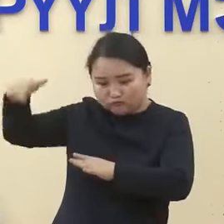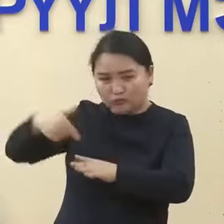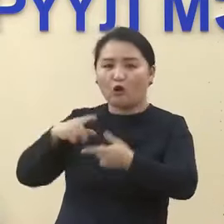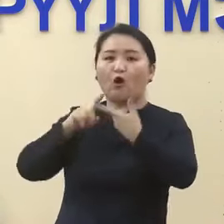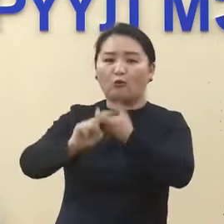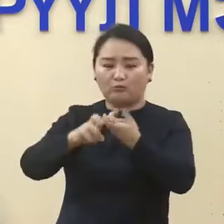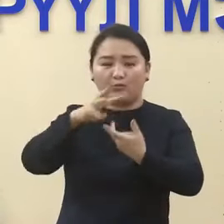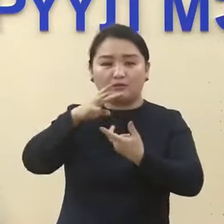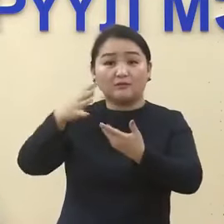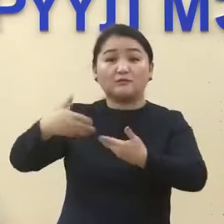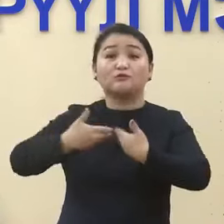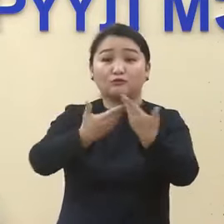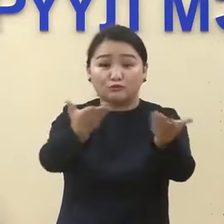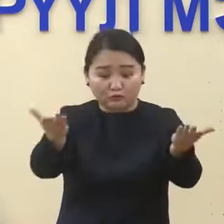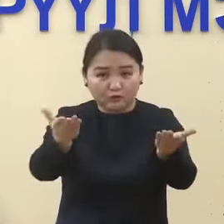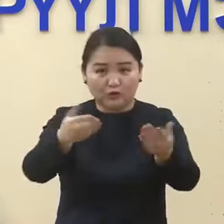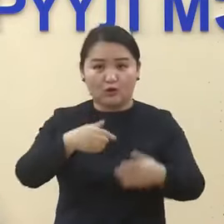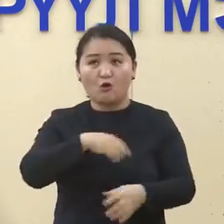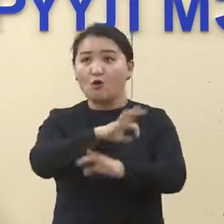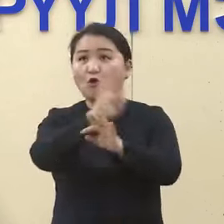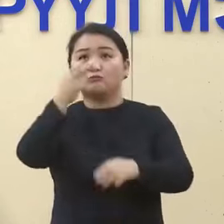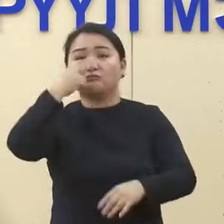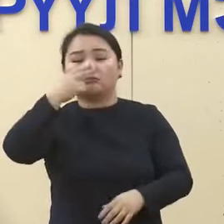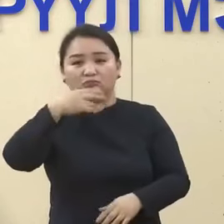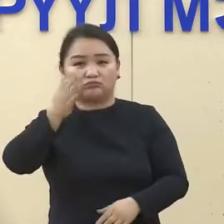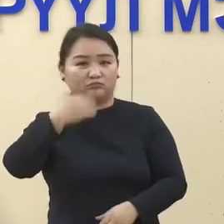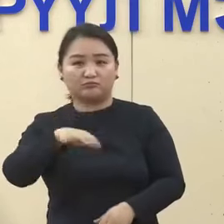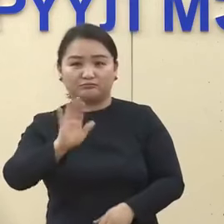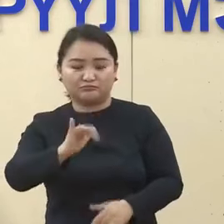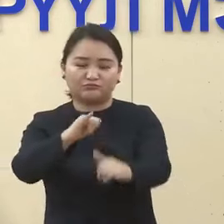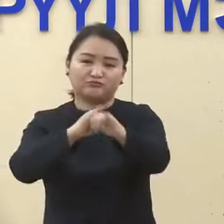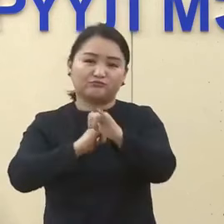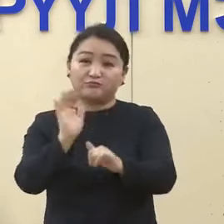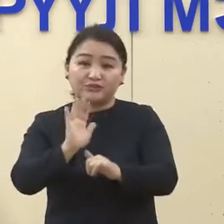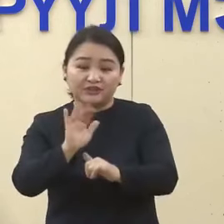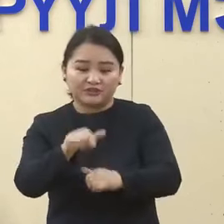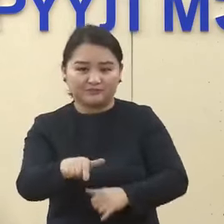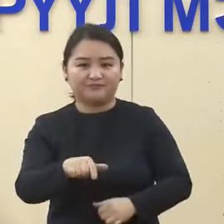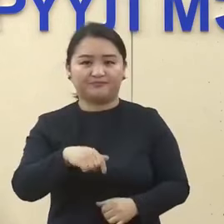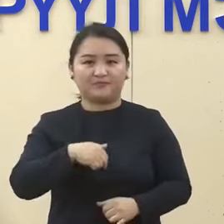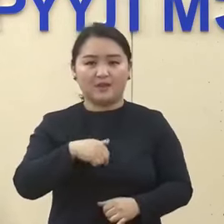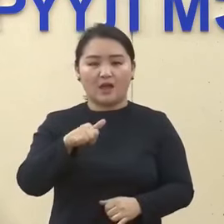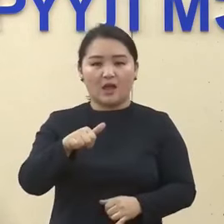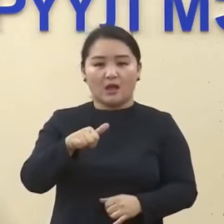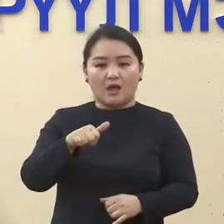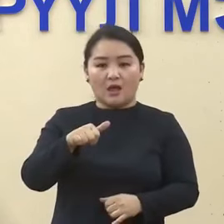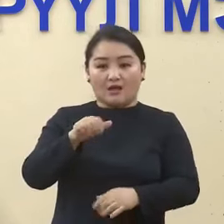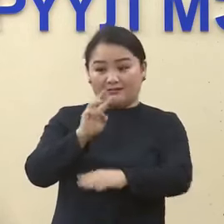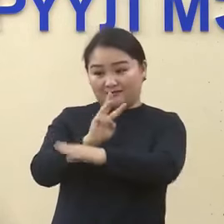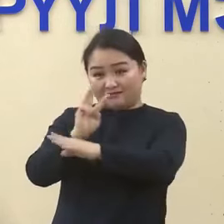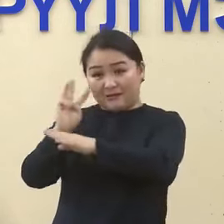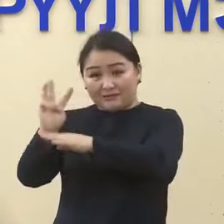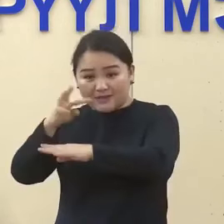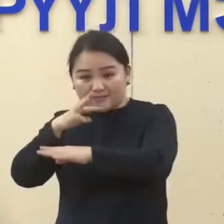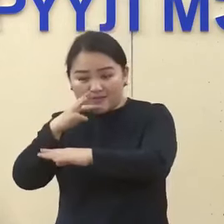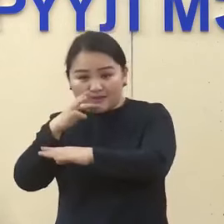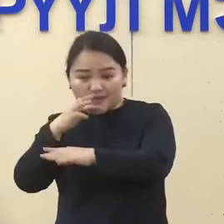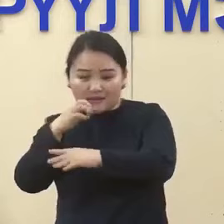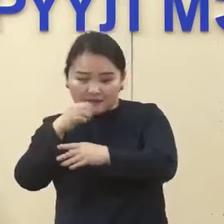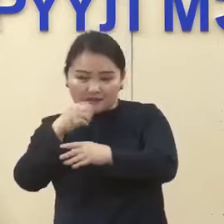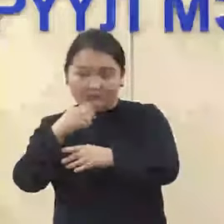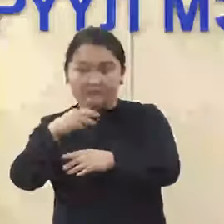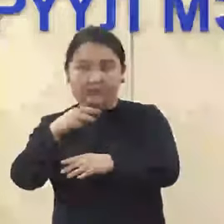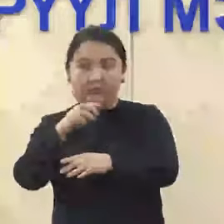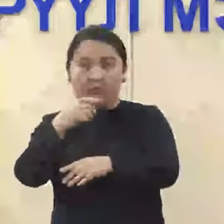эдгээр тохиолдлыг нэн даруй дэлхийн эрүүл мэндийн байгууллагын Rapid Alert WHO CIG INT хаягаар мэдээлэн